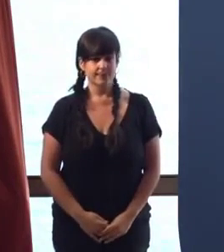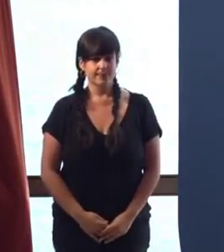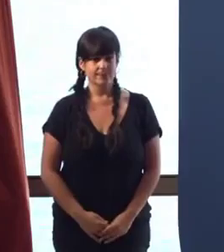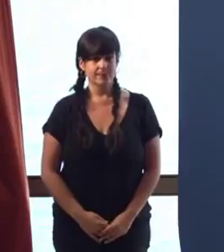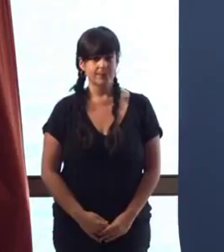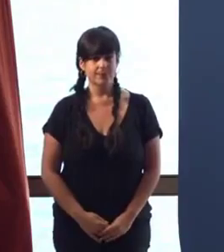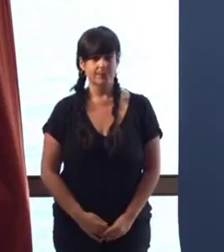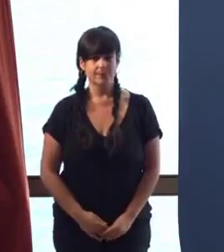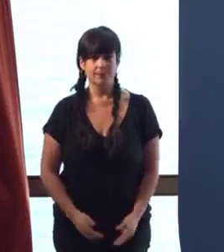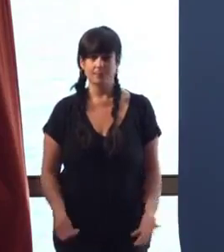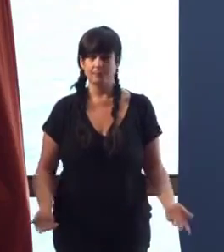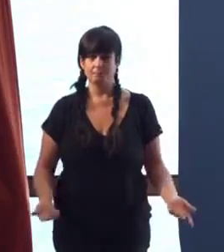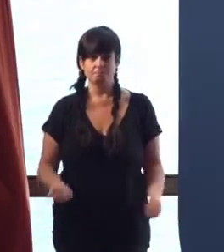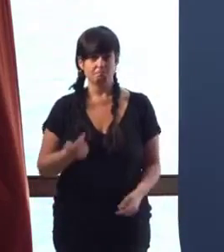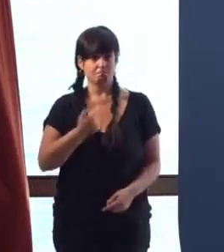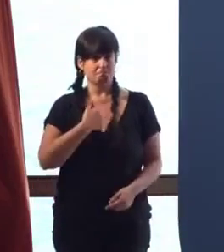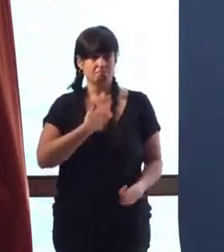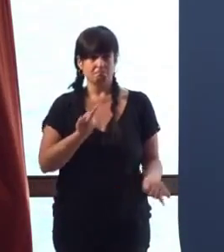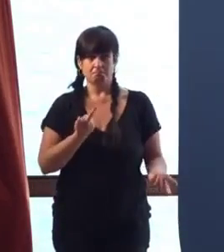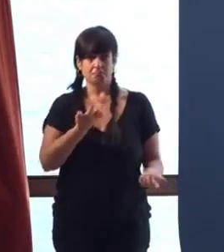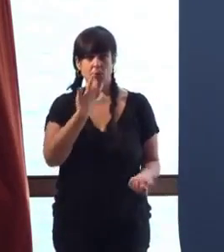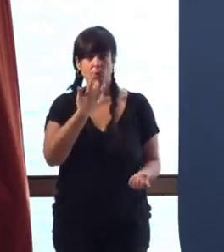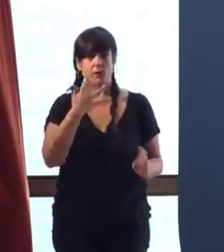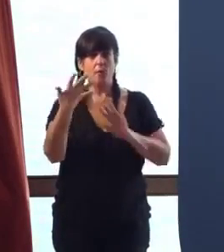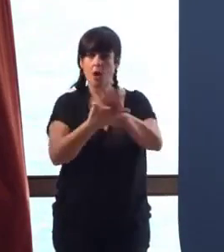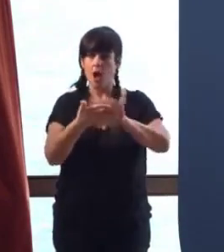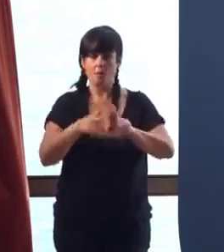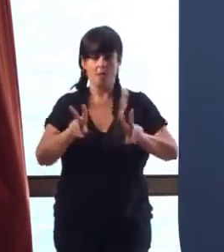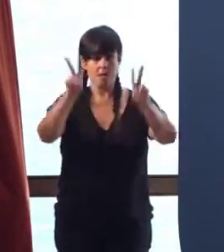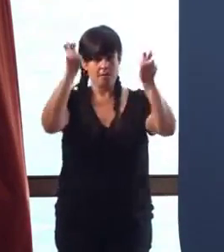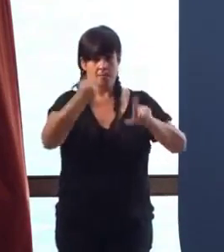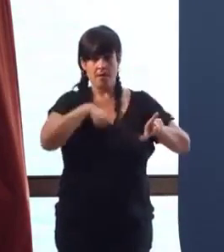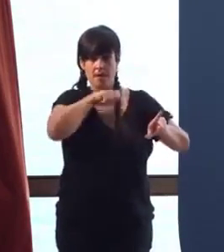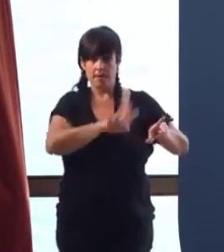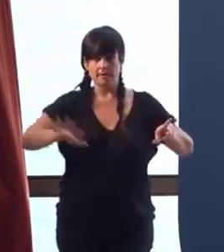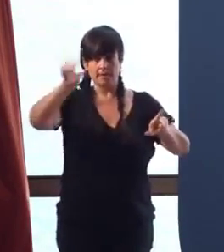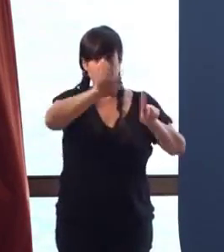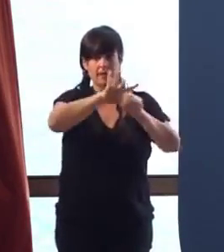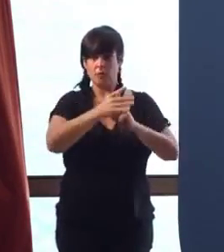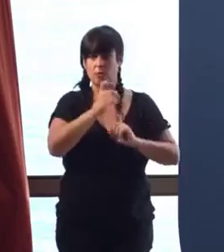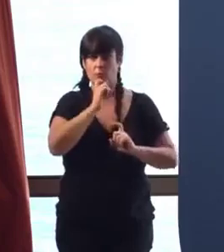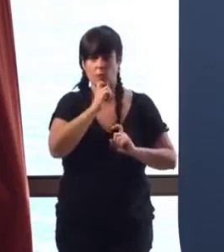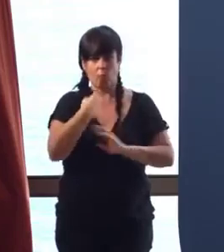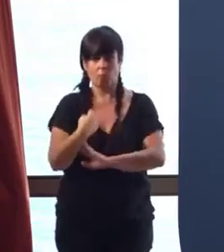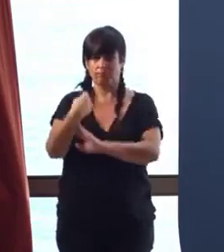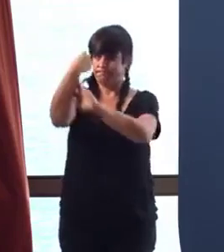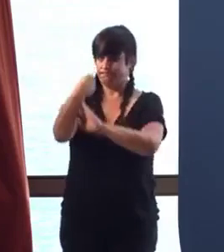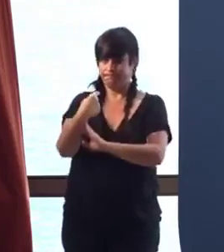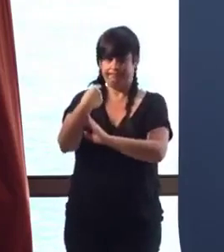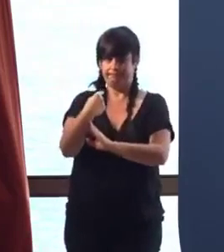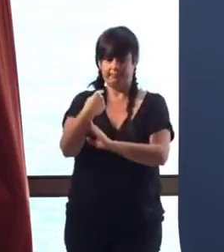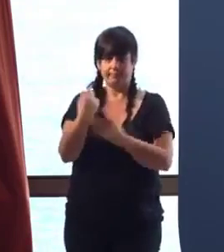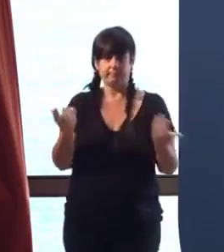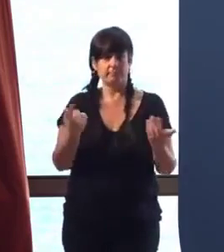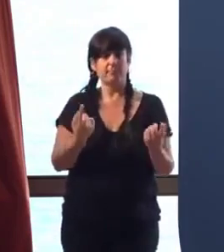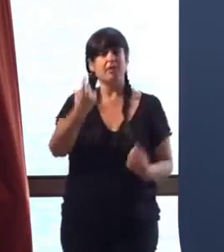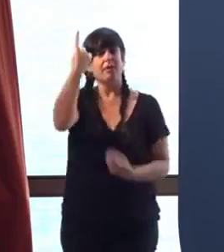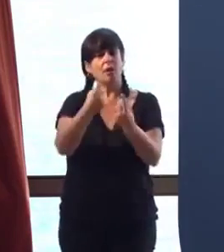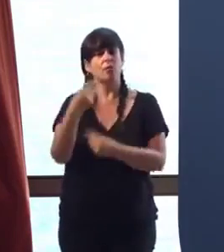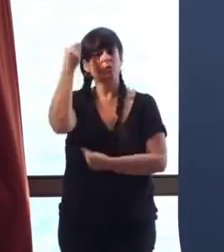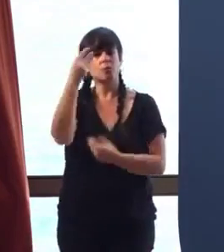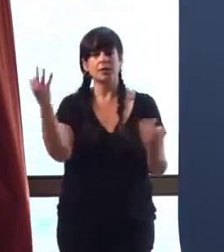Es obligado a hablar, por mi parte, la situación en el conjunto del Estado. Algunos dicen que el problema fundamental de España